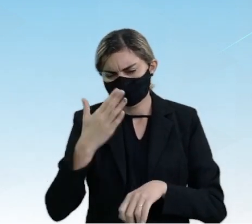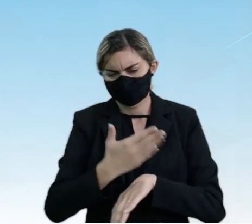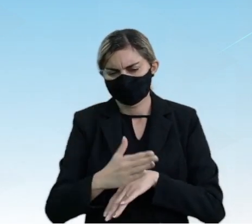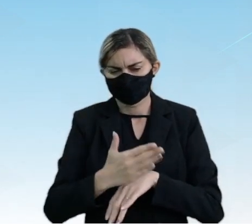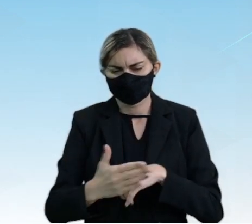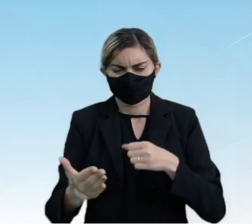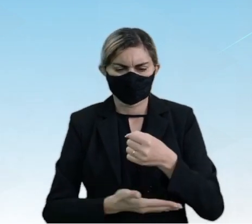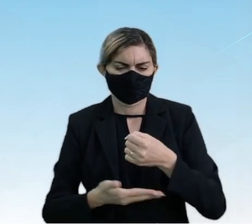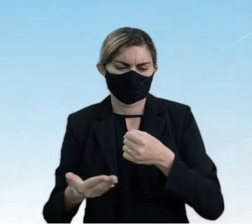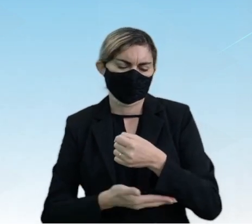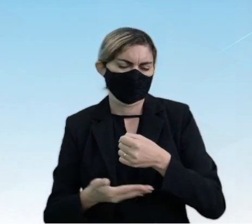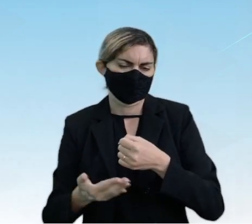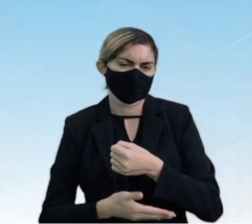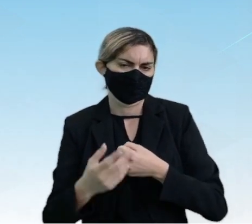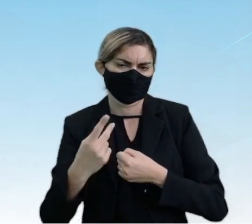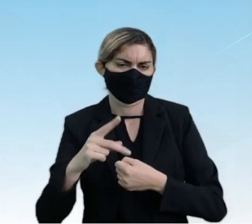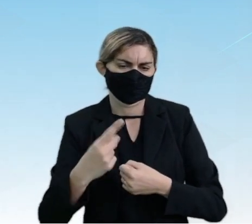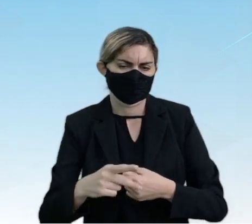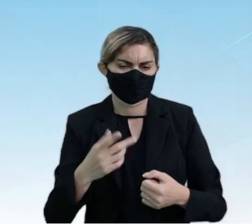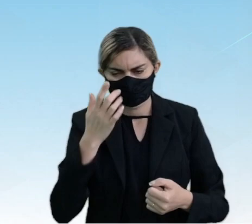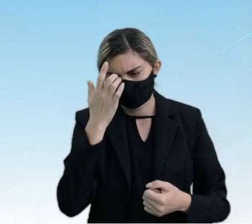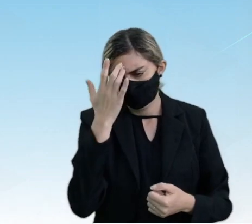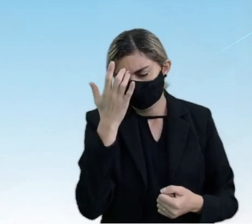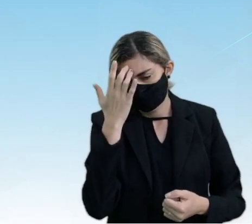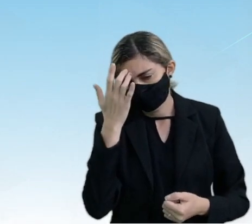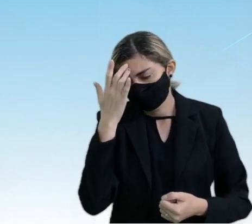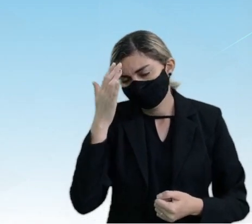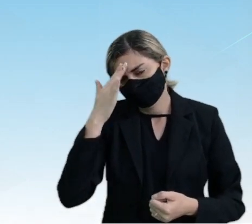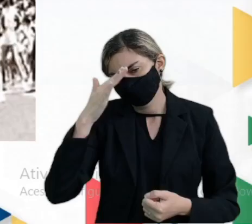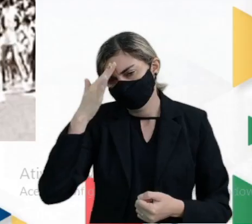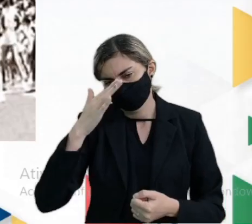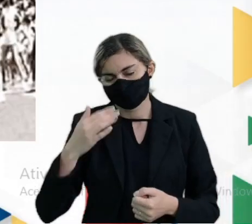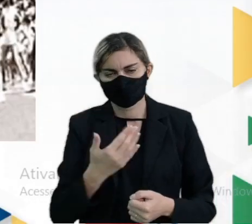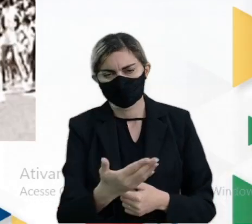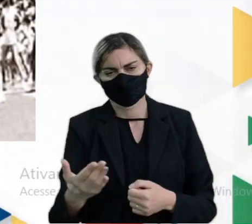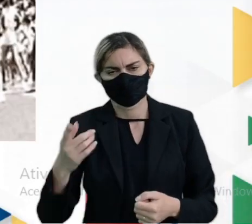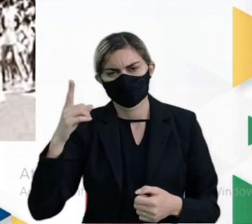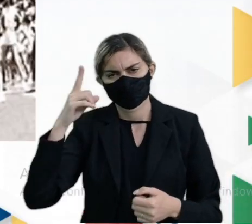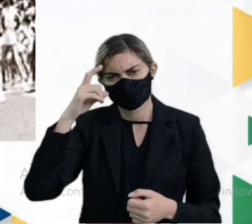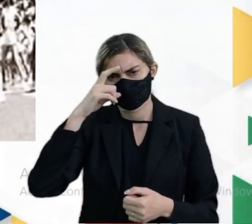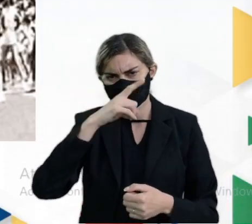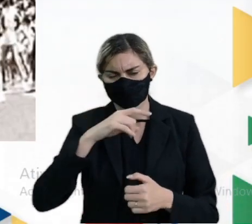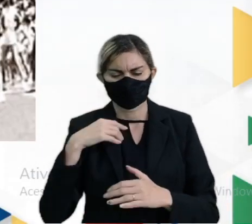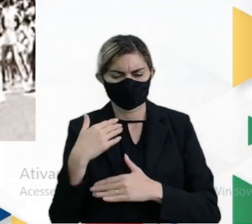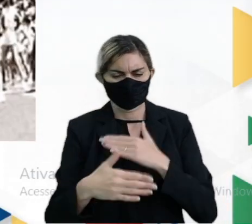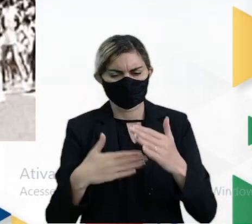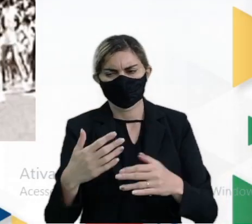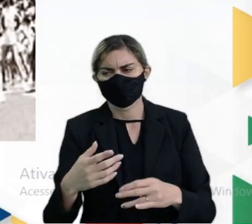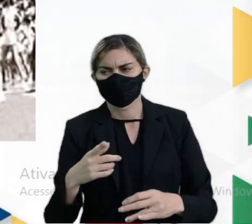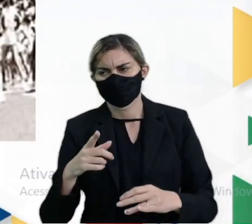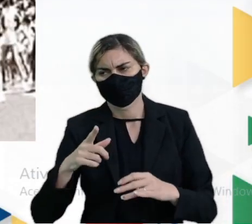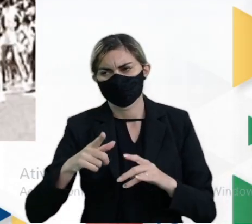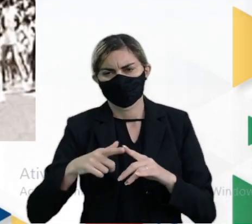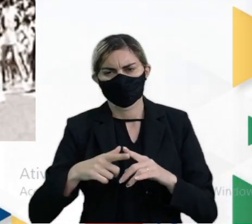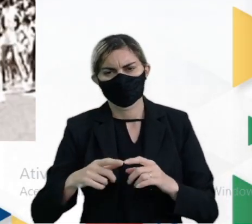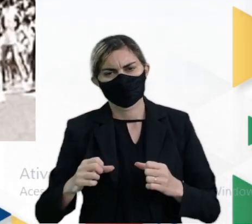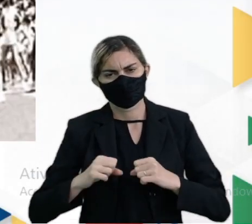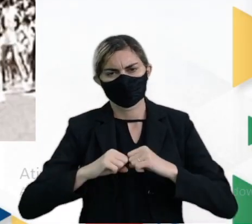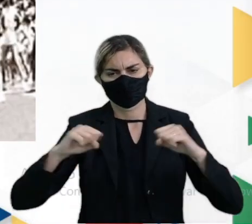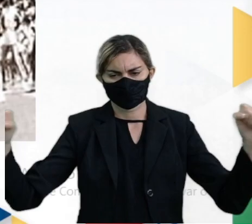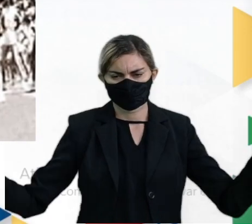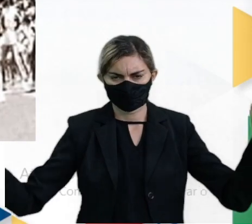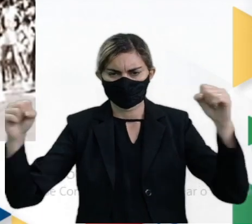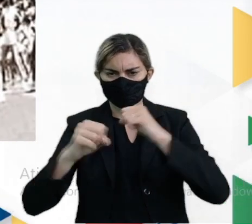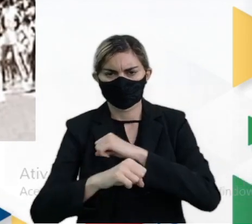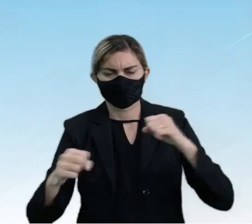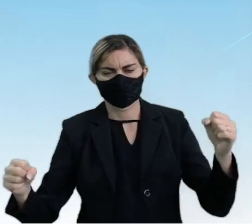exercícios básicos ali de fácil compreensão, com uma dificuldade que era progressiva. Então, é tipo, você fazia ali um